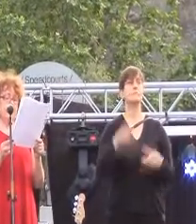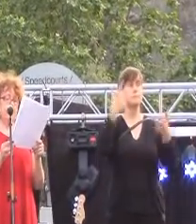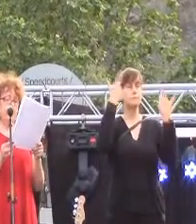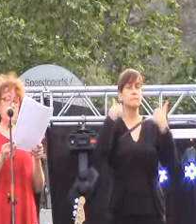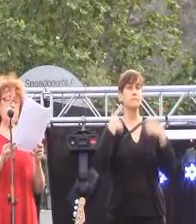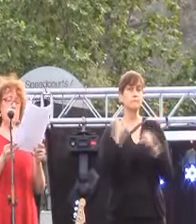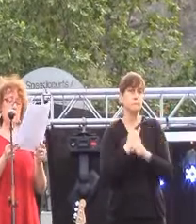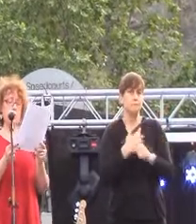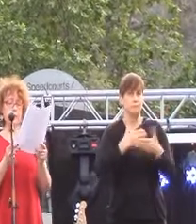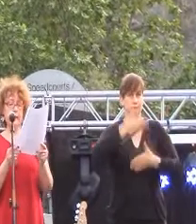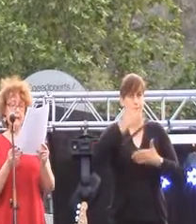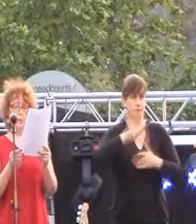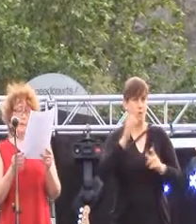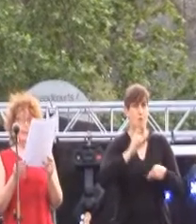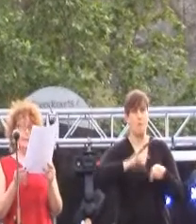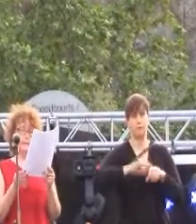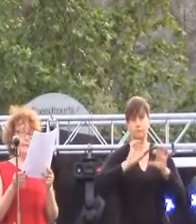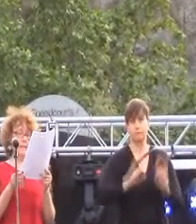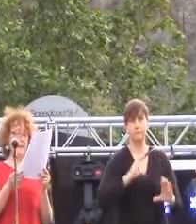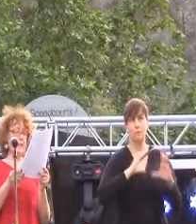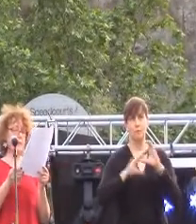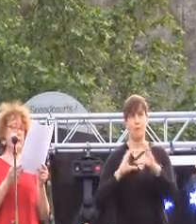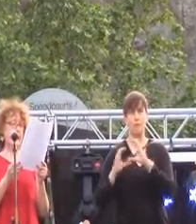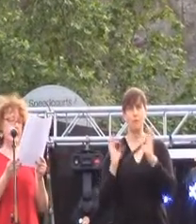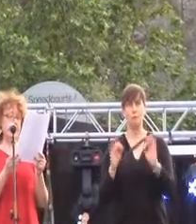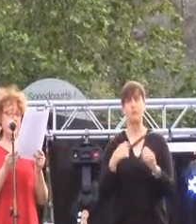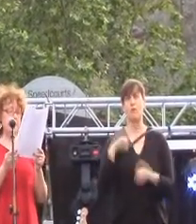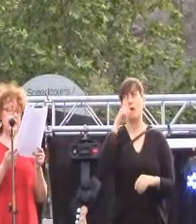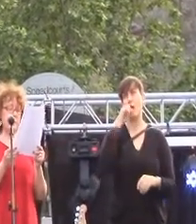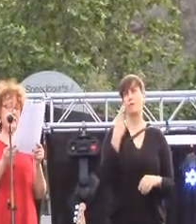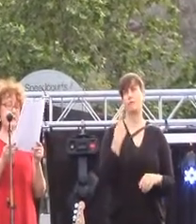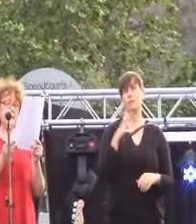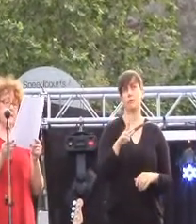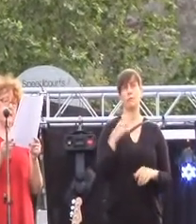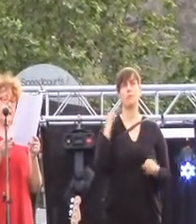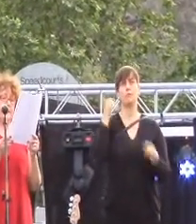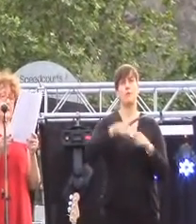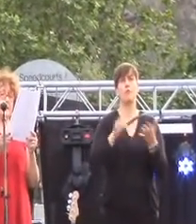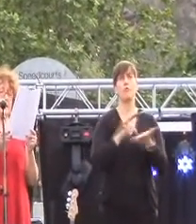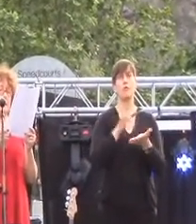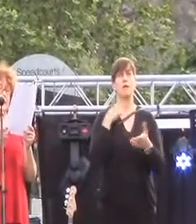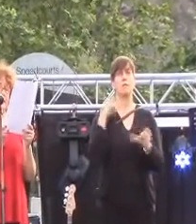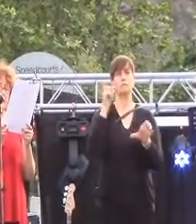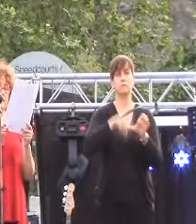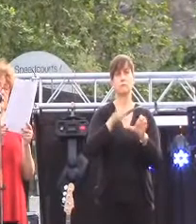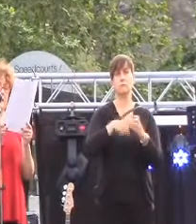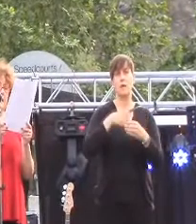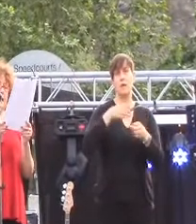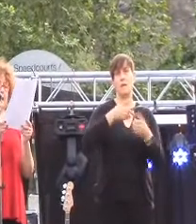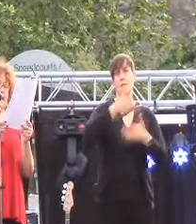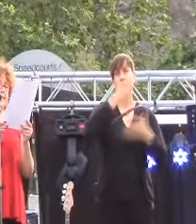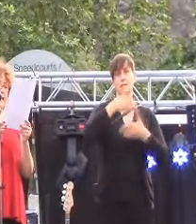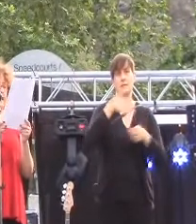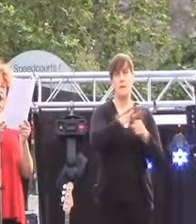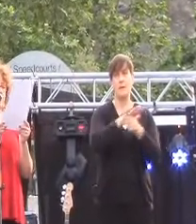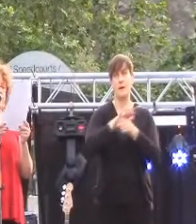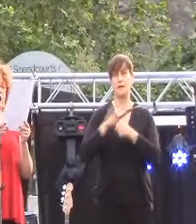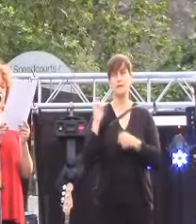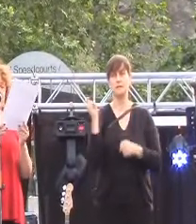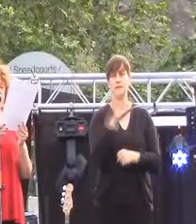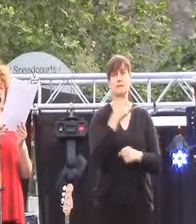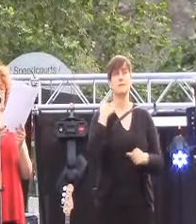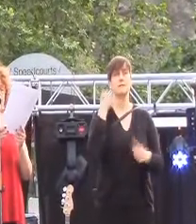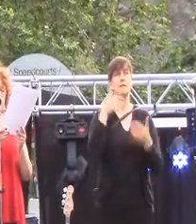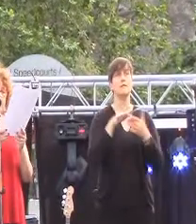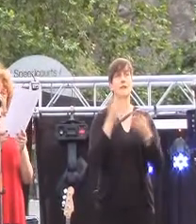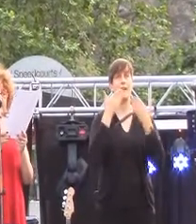periodista, però sí una comunicadora. Des dels 18 anys vaig participar en la premsa dels barris, que és la que ens obre